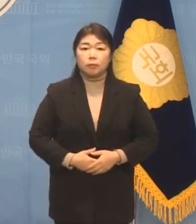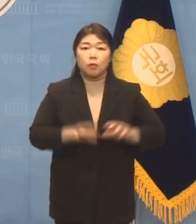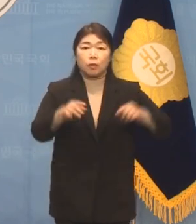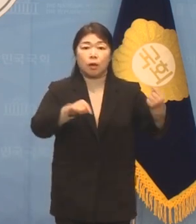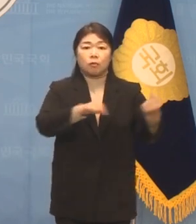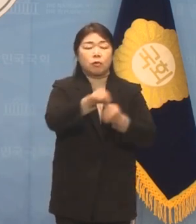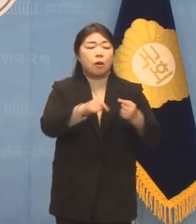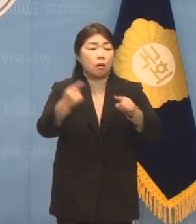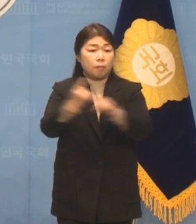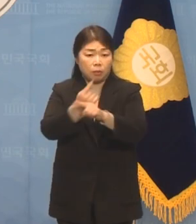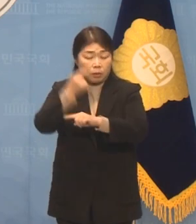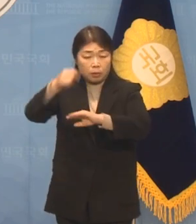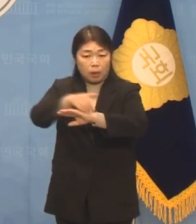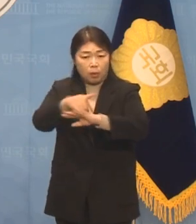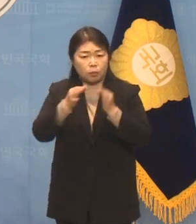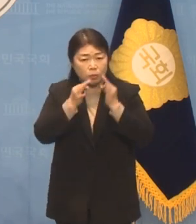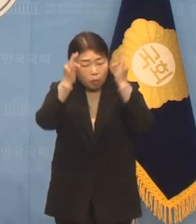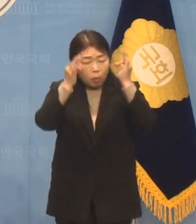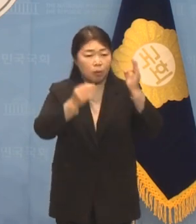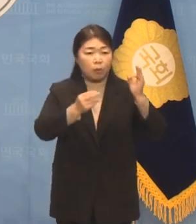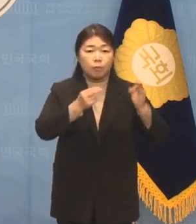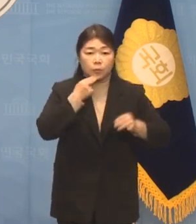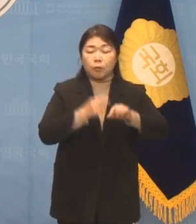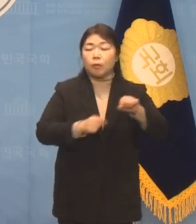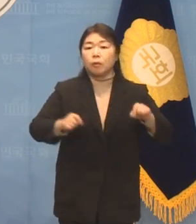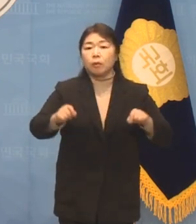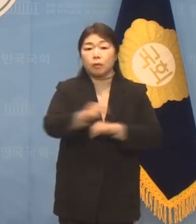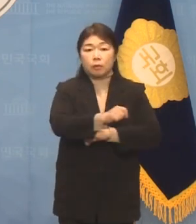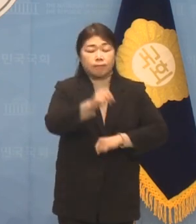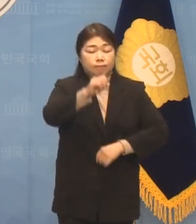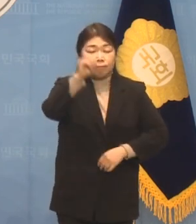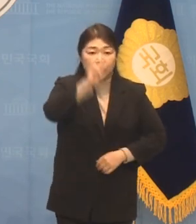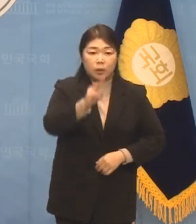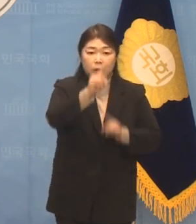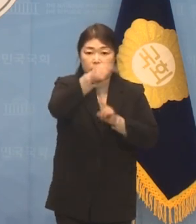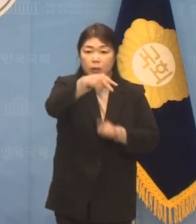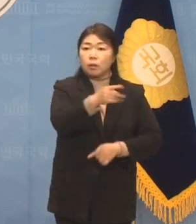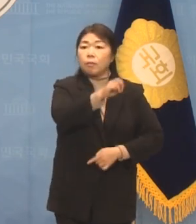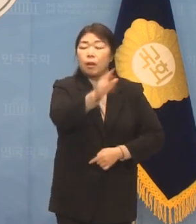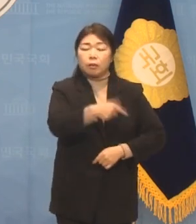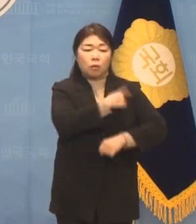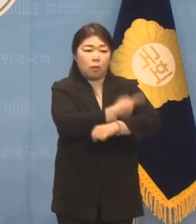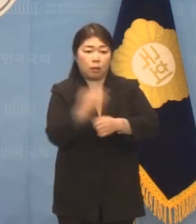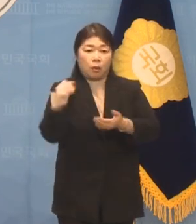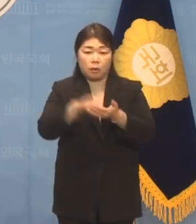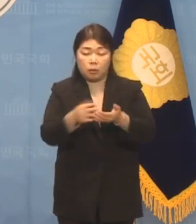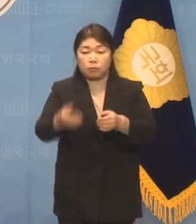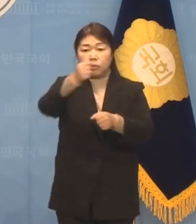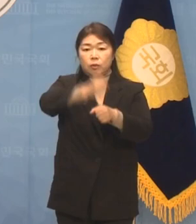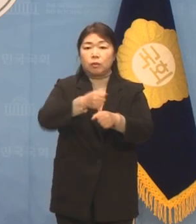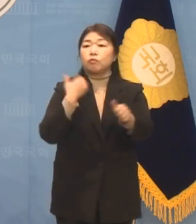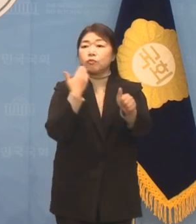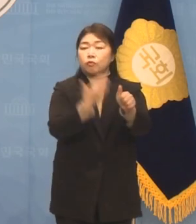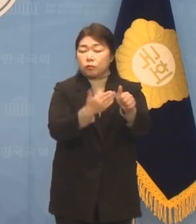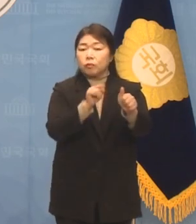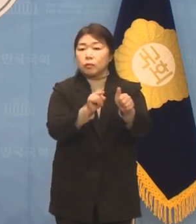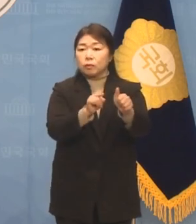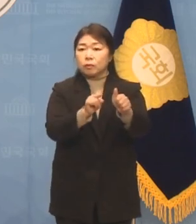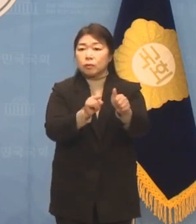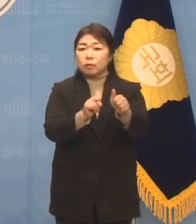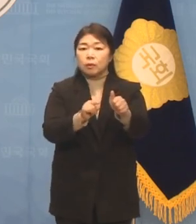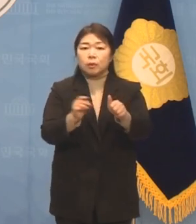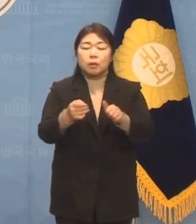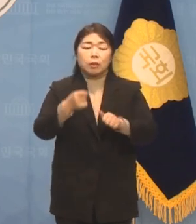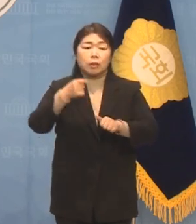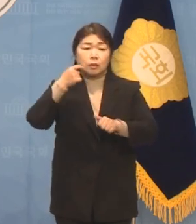국정운영을 바꾸려는 노력을 하지는 못할 망정 난데없는 이승만 복권운동으로 또다시 대한민국을 2년